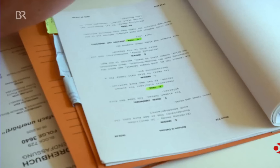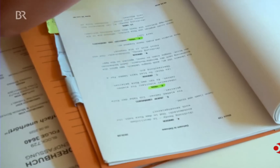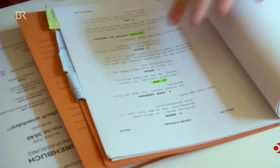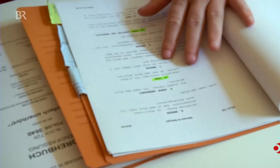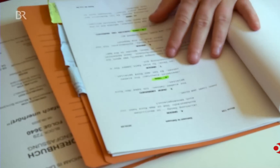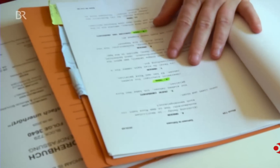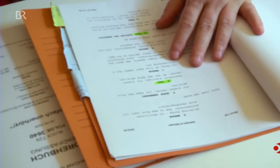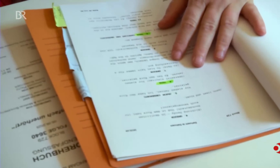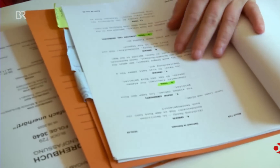Dahorm.